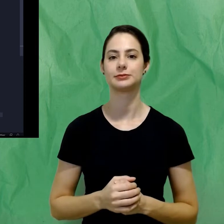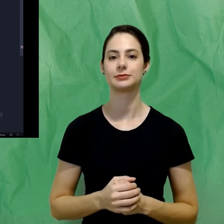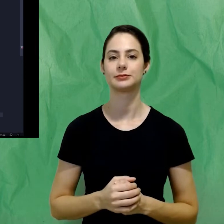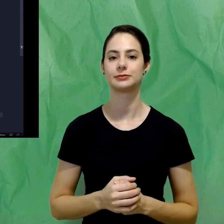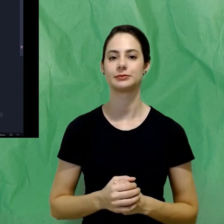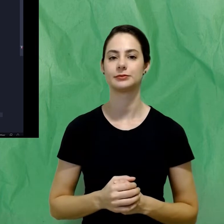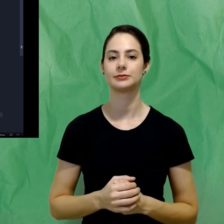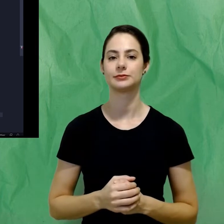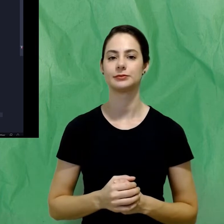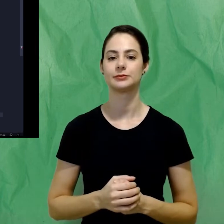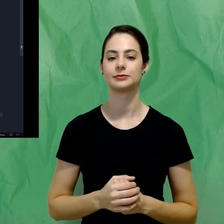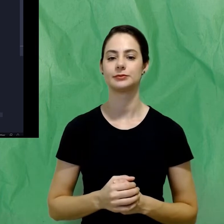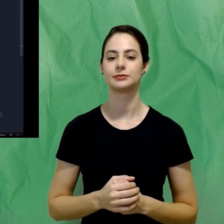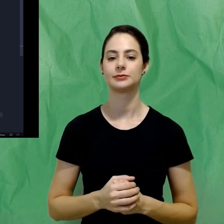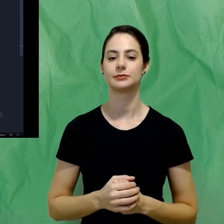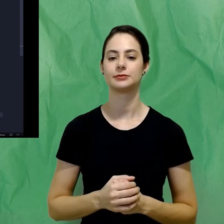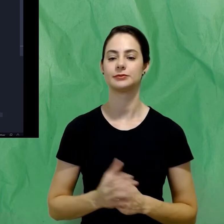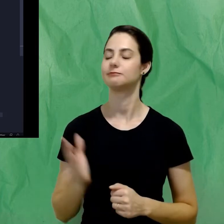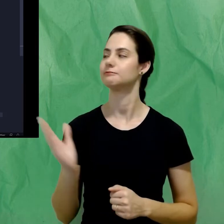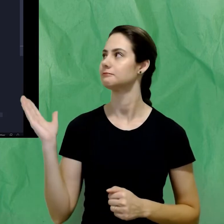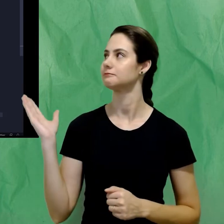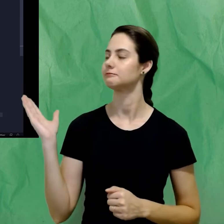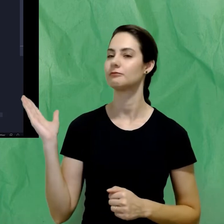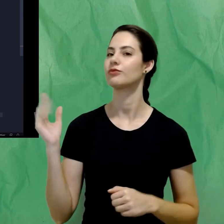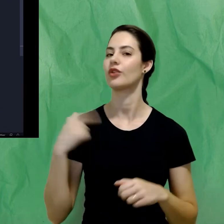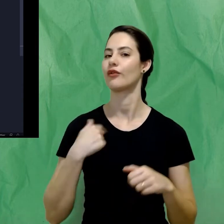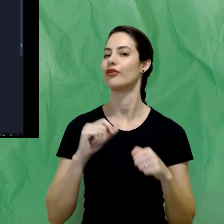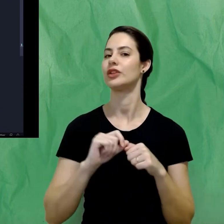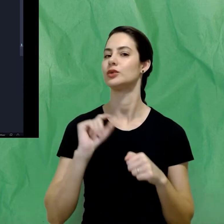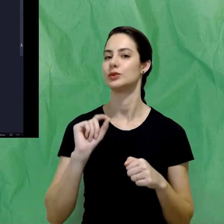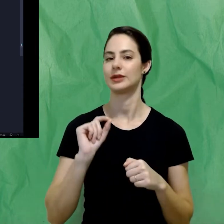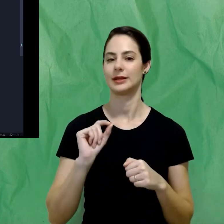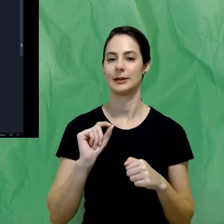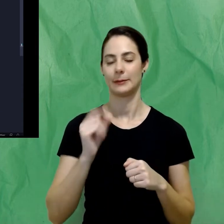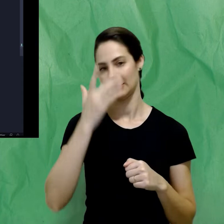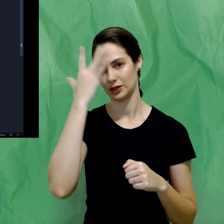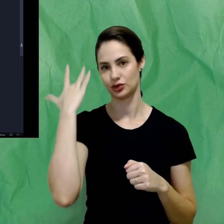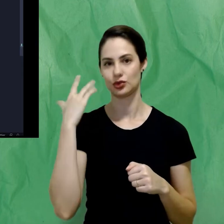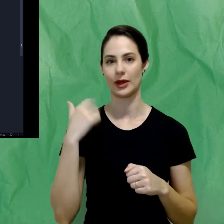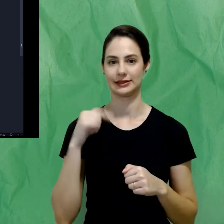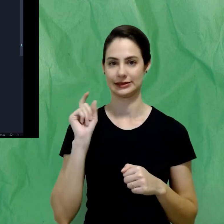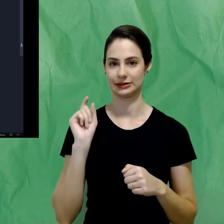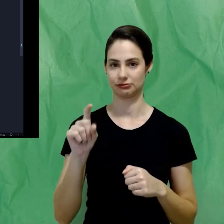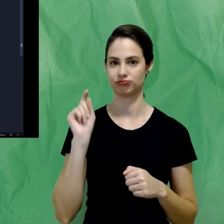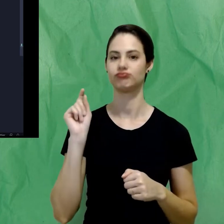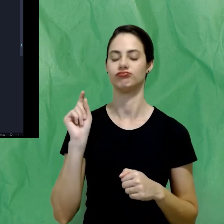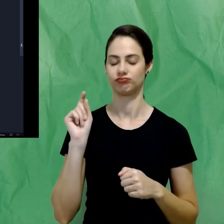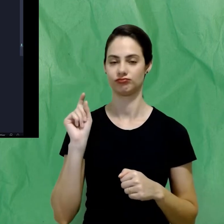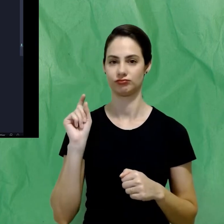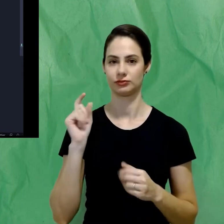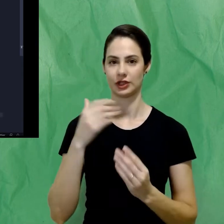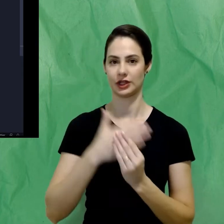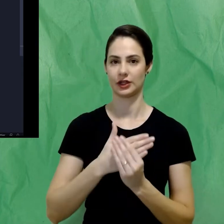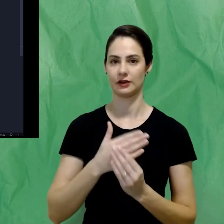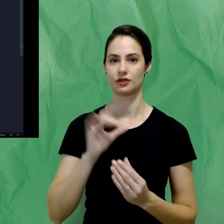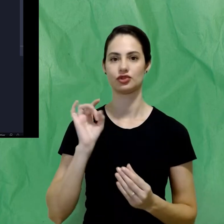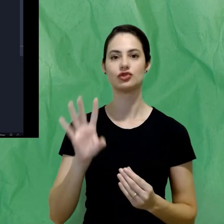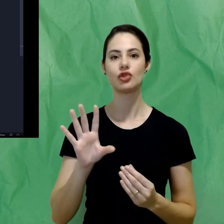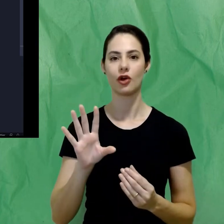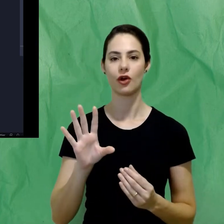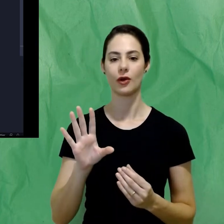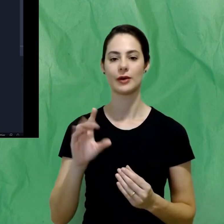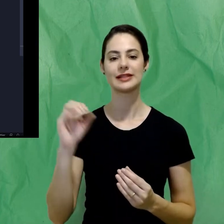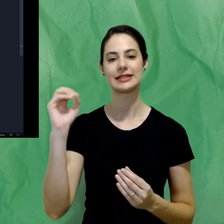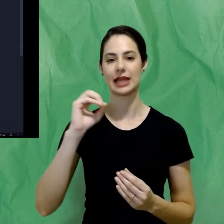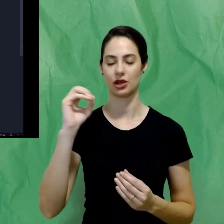input.files 0. Basicamente, o que eu fiz foi, peguei o que o usuário selecionou de arquivos, peguei apenas o